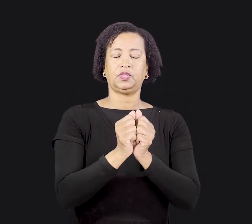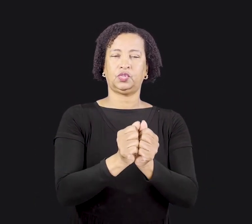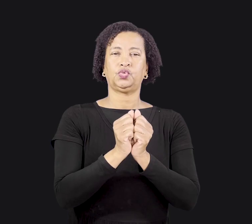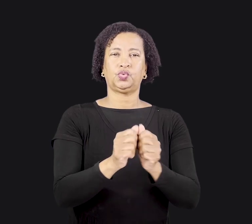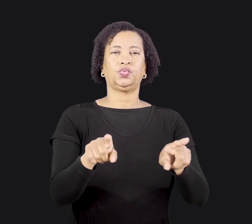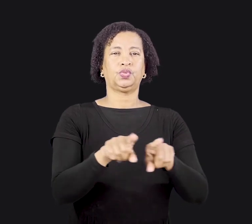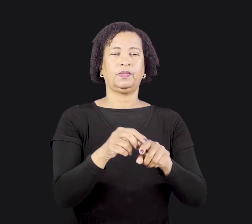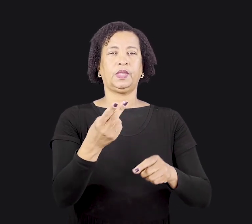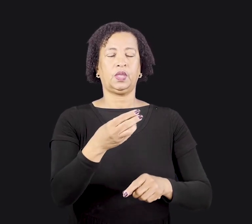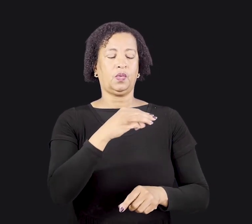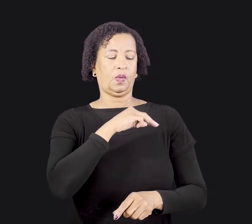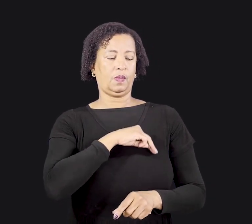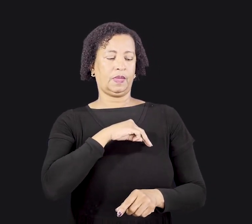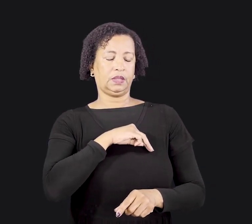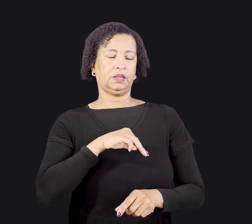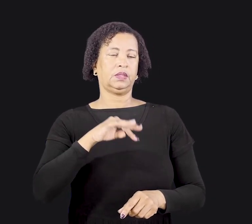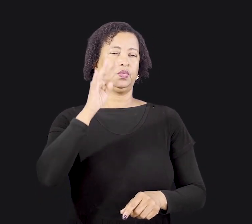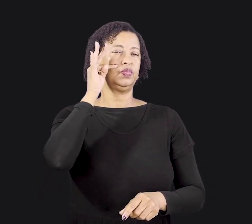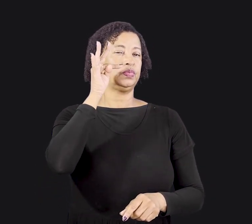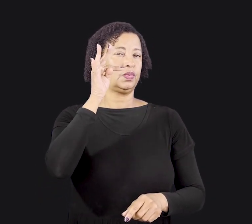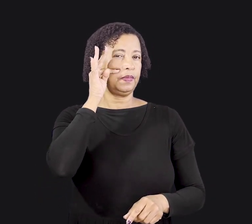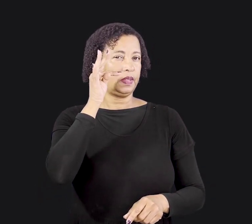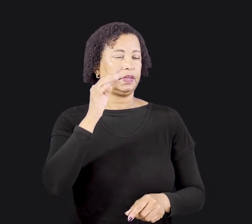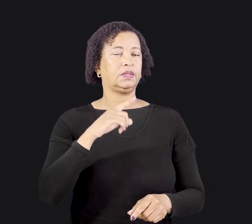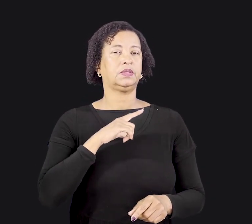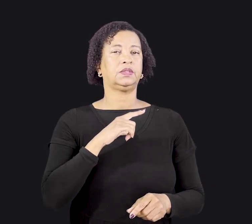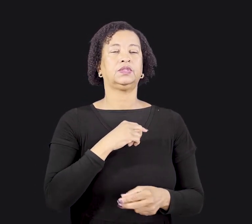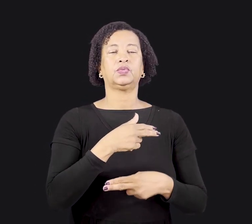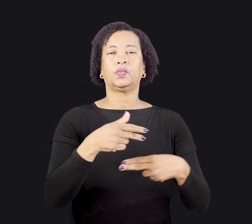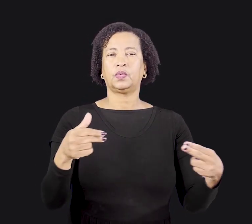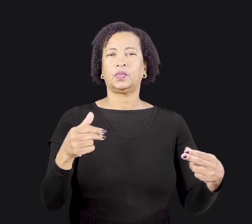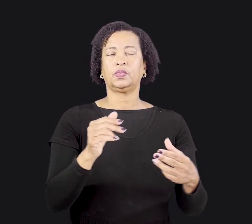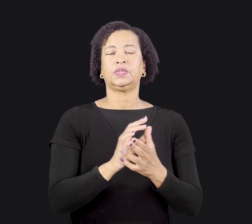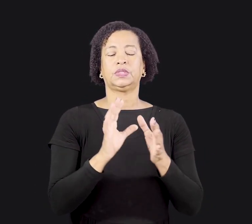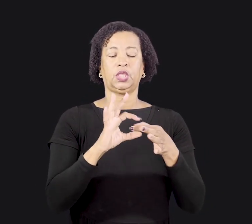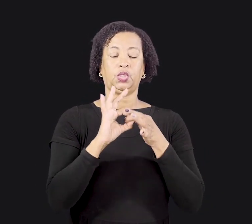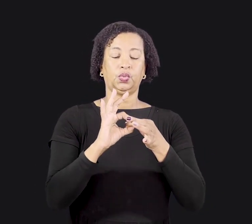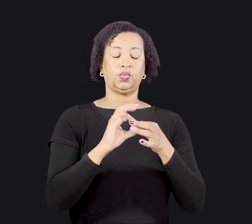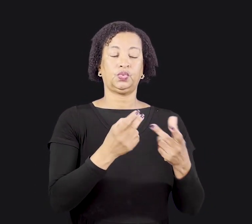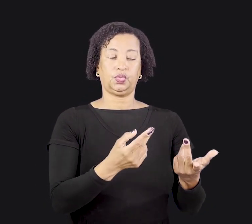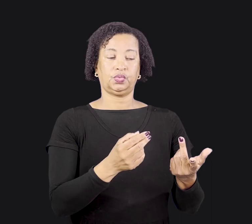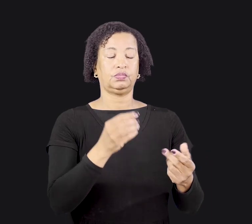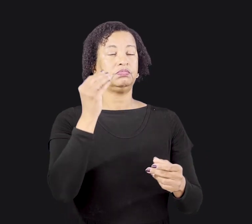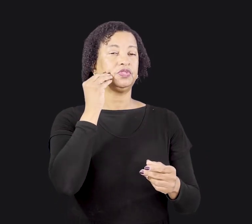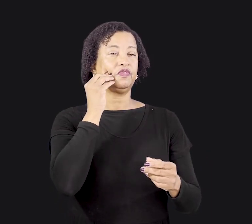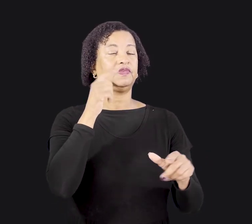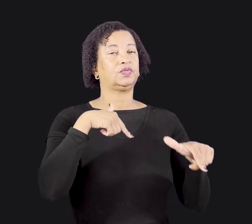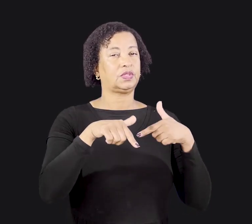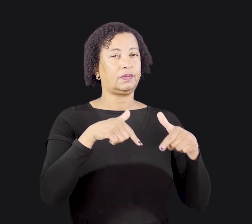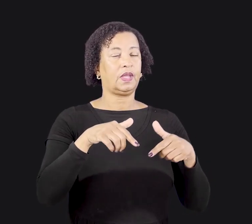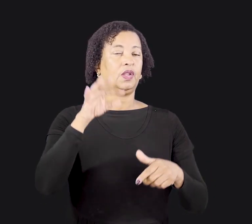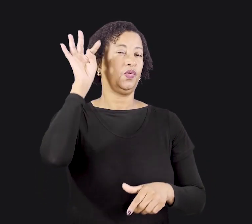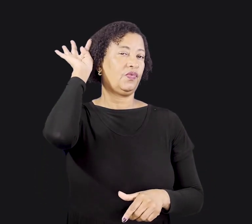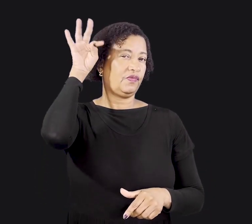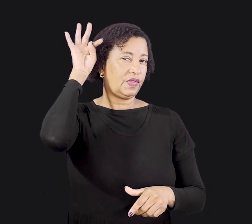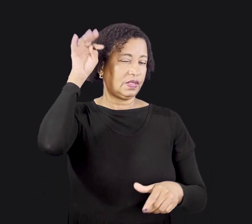como Mateus e Tomé. Havia alguma coisa que os unia, talvez o tipo de trabalho. Felipe lidava com cavalos, o que significa que